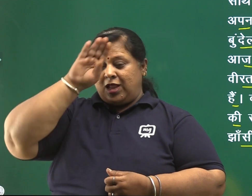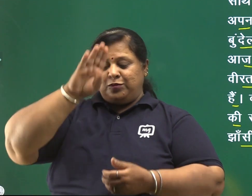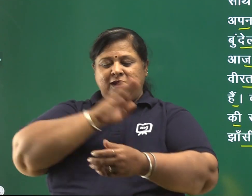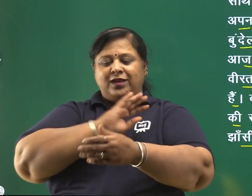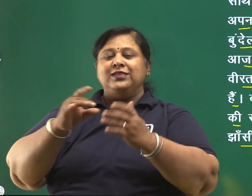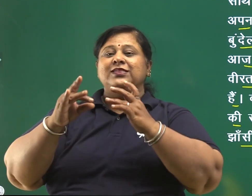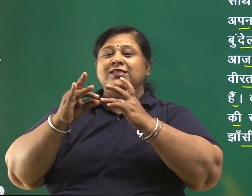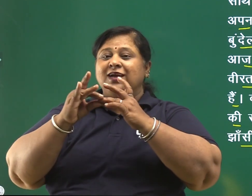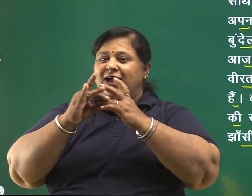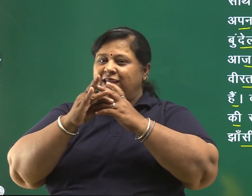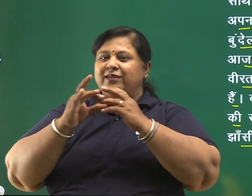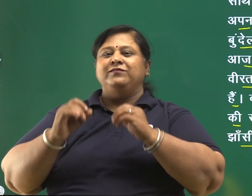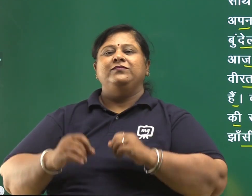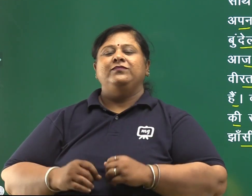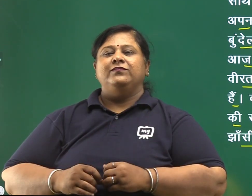सगाई